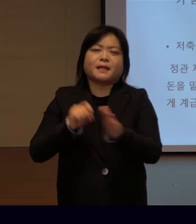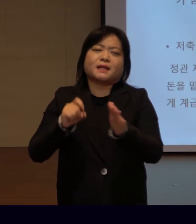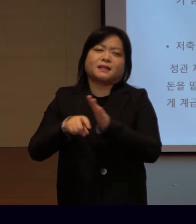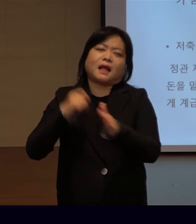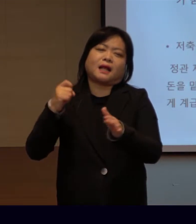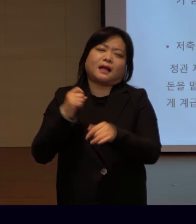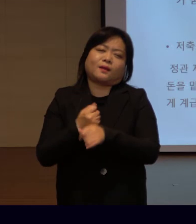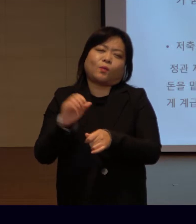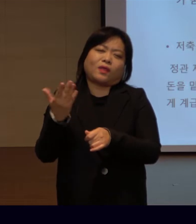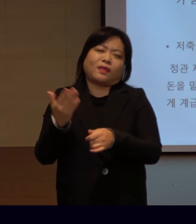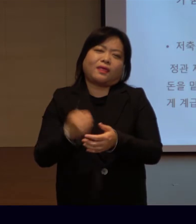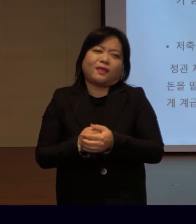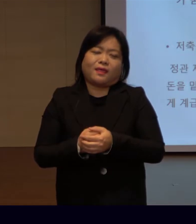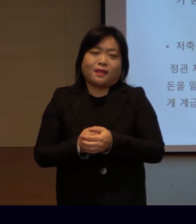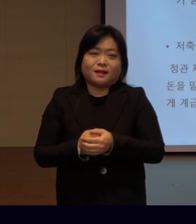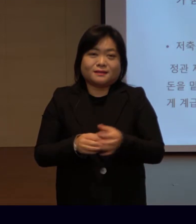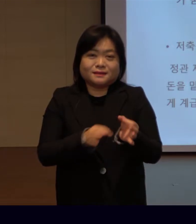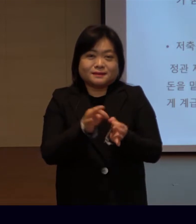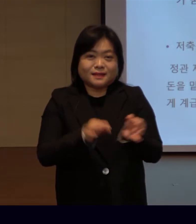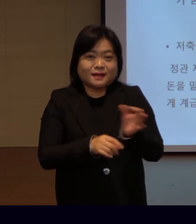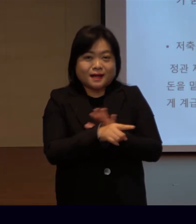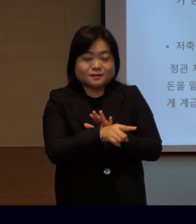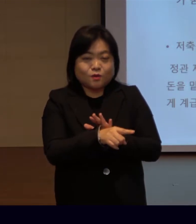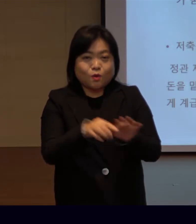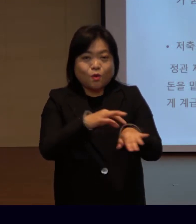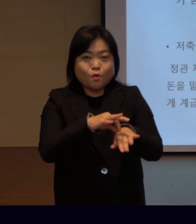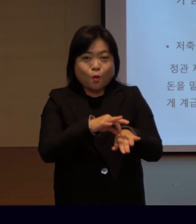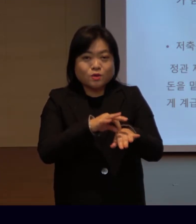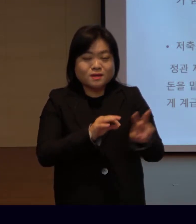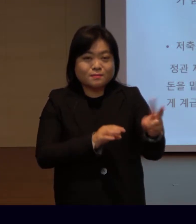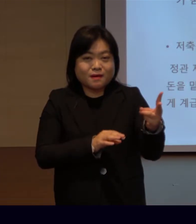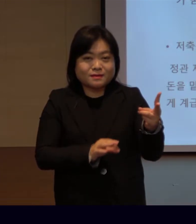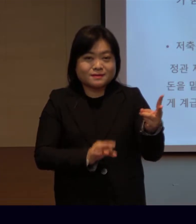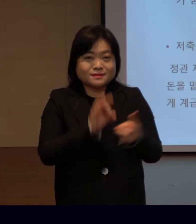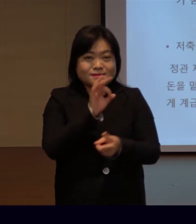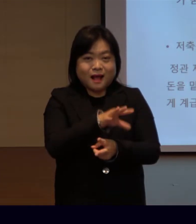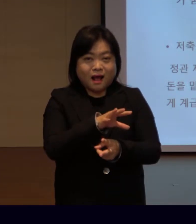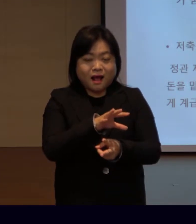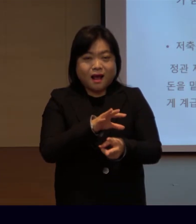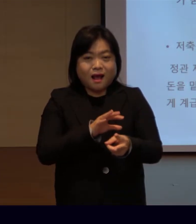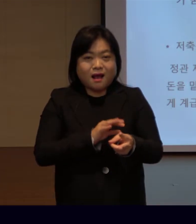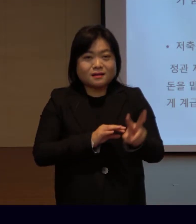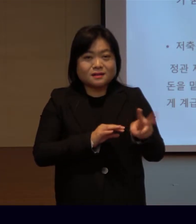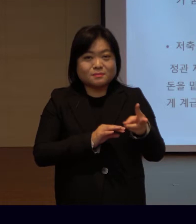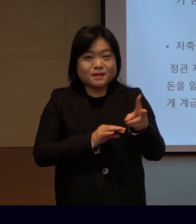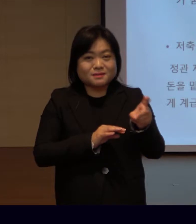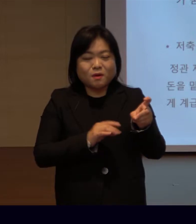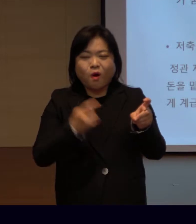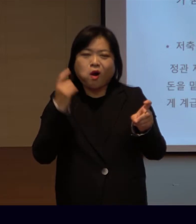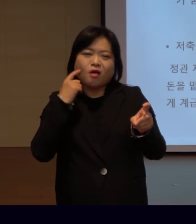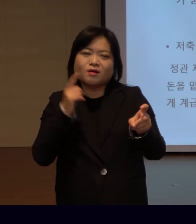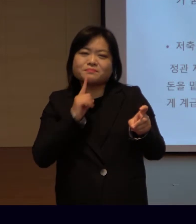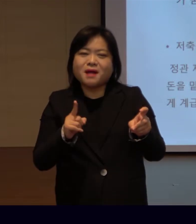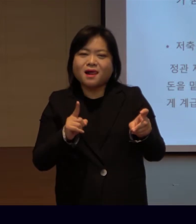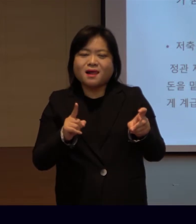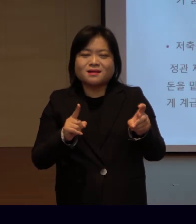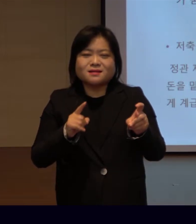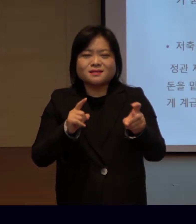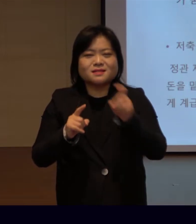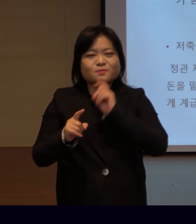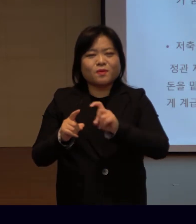거예요. 시장 가서 고기 200원어치 사고 210원이라고 하고 이런 식으로 해서